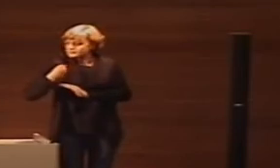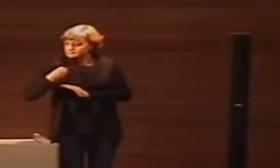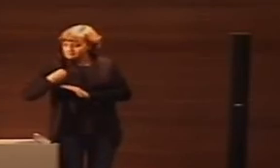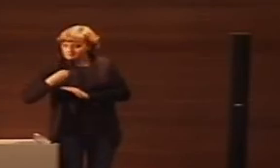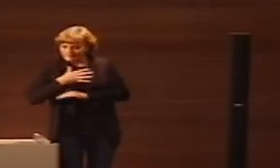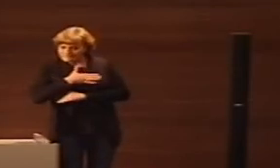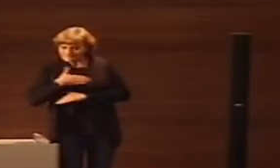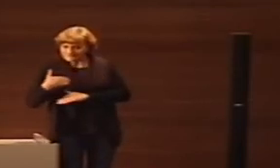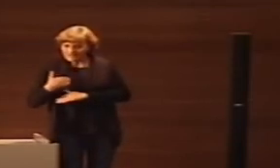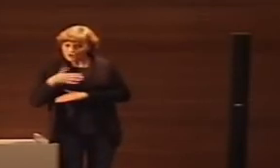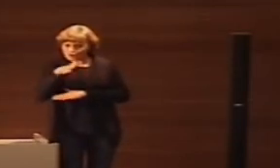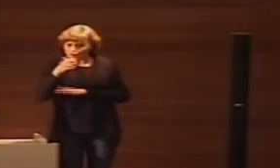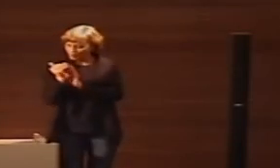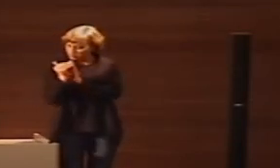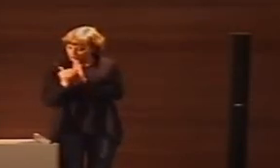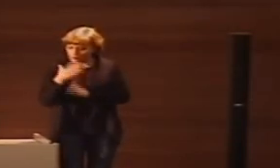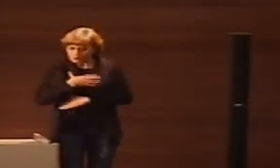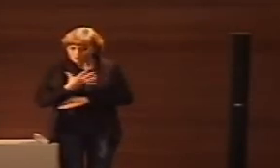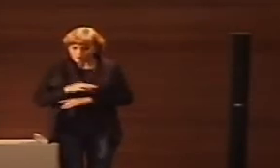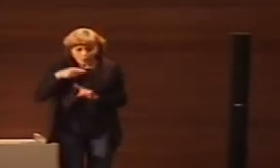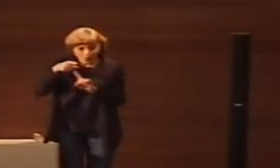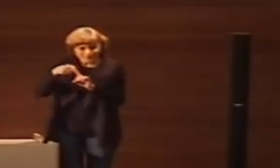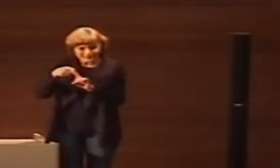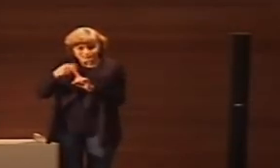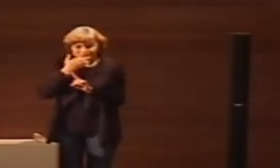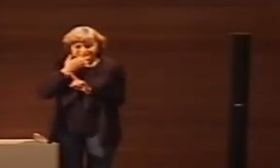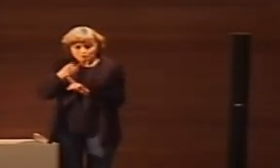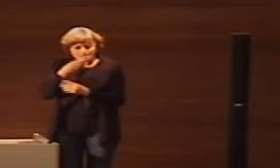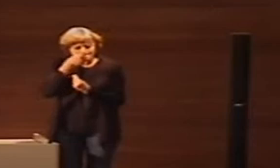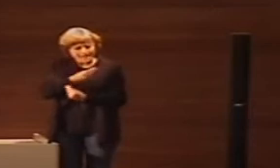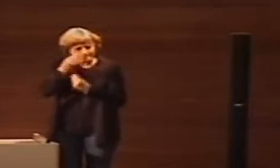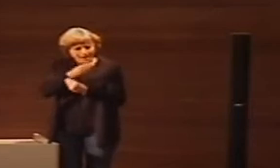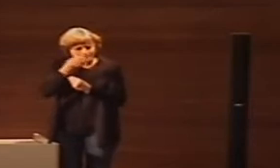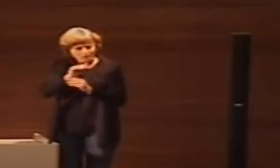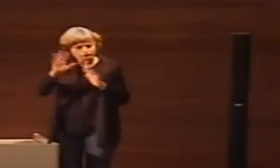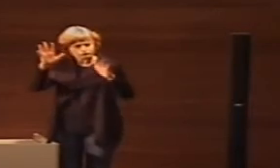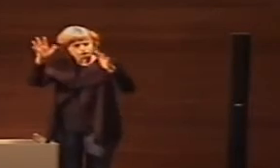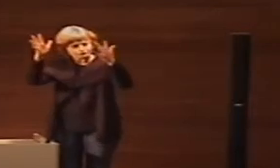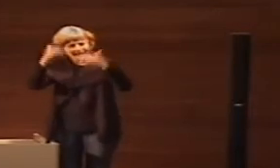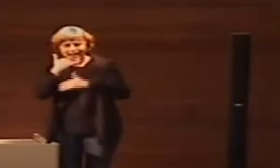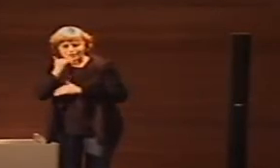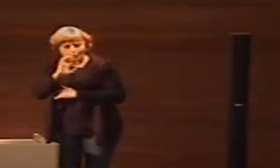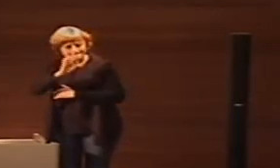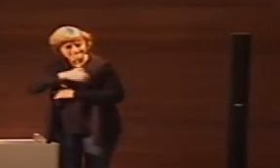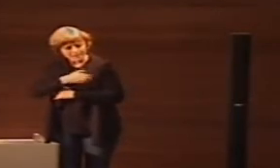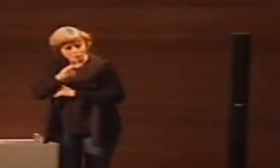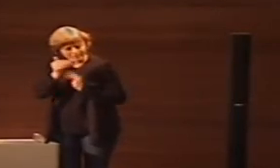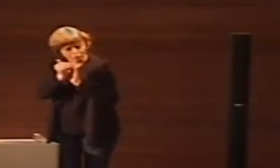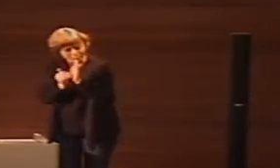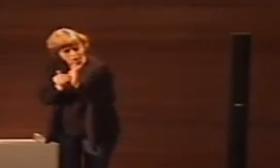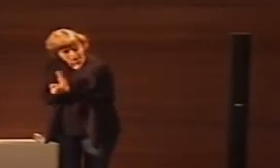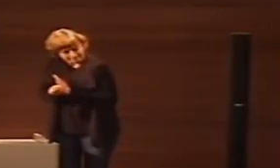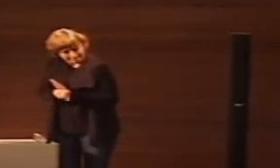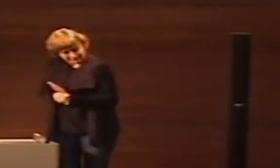para que tengan incentivos para hacer las cosas bien. Otras posibilidades de los municipios, una posibilidad emergente que habrá